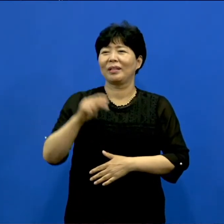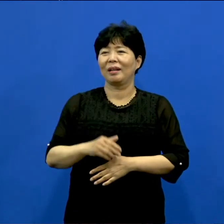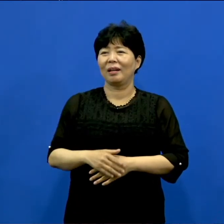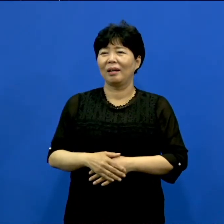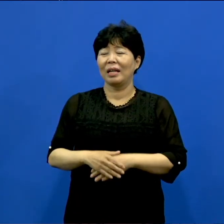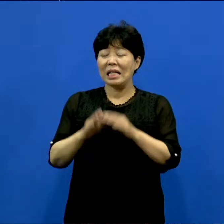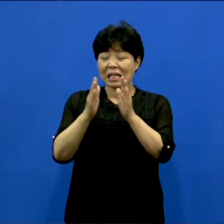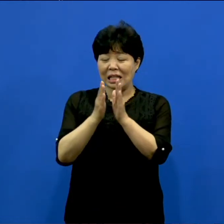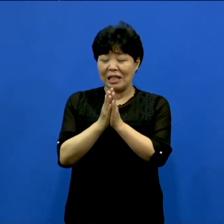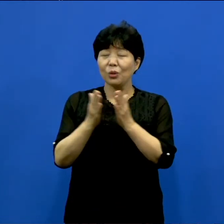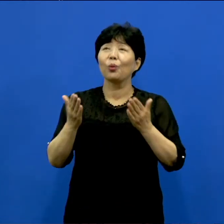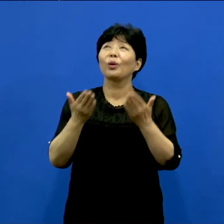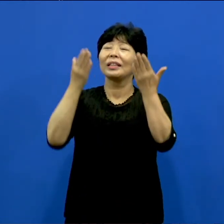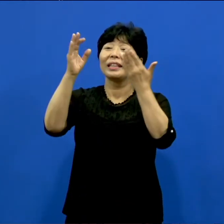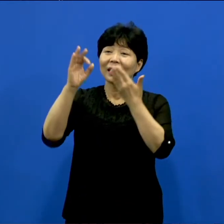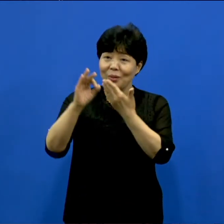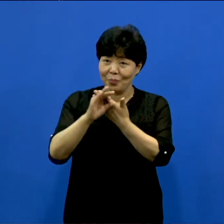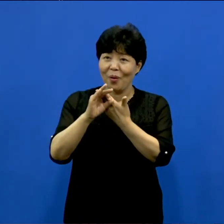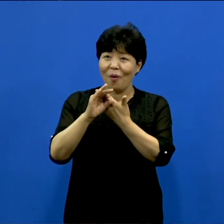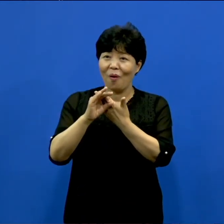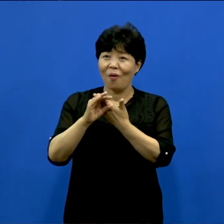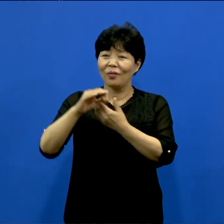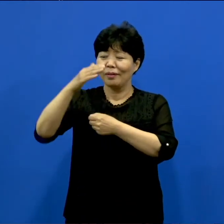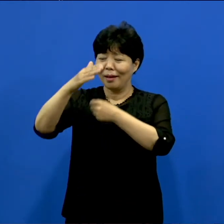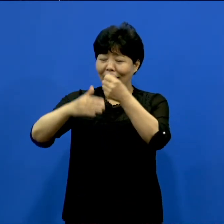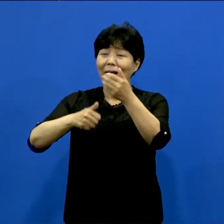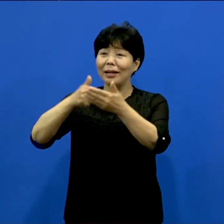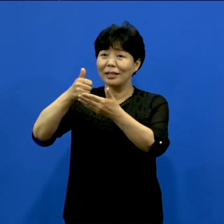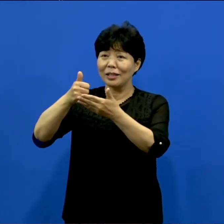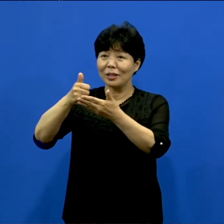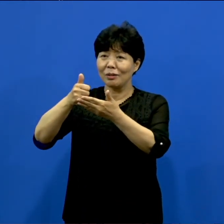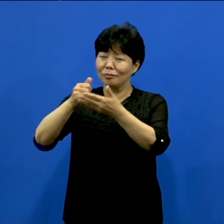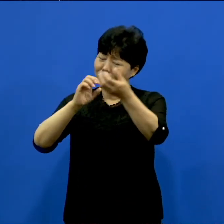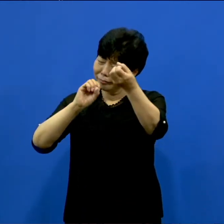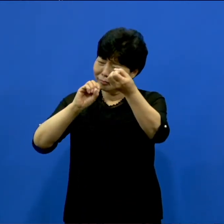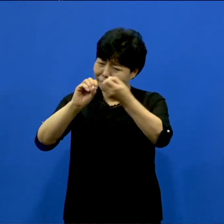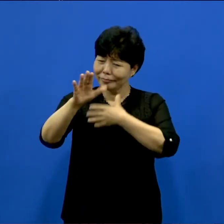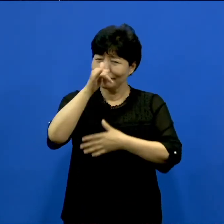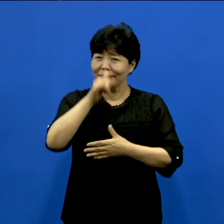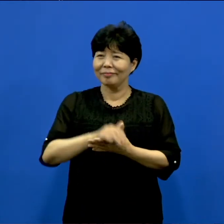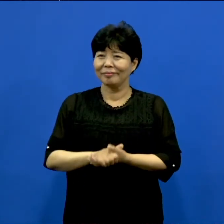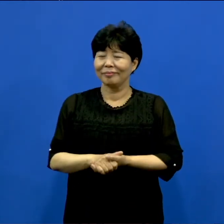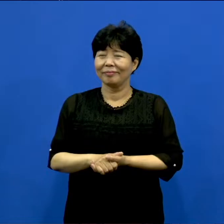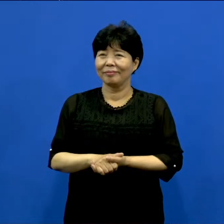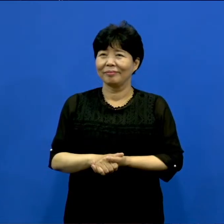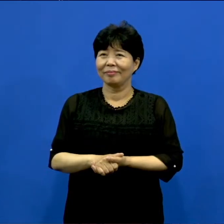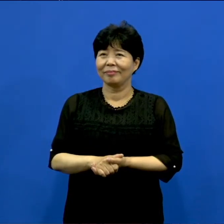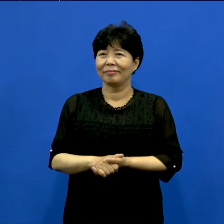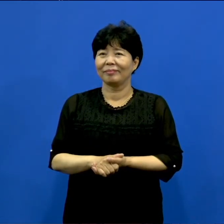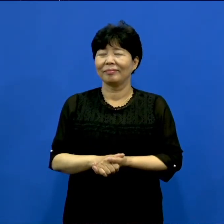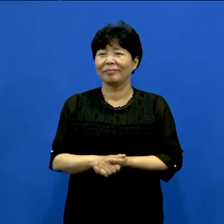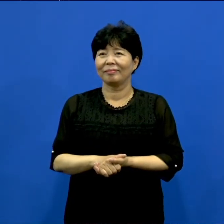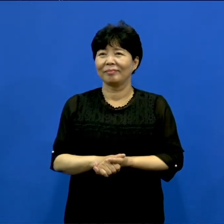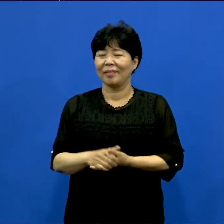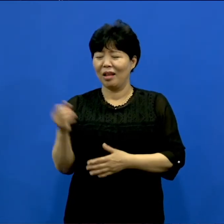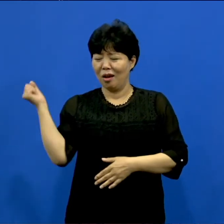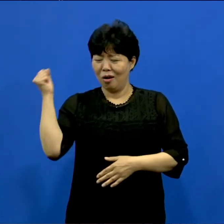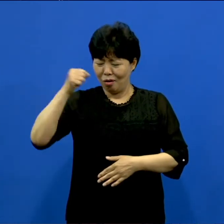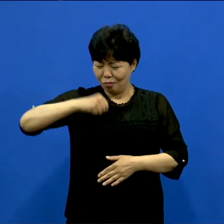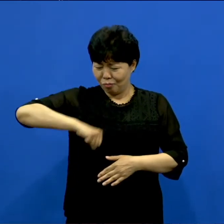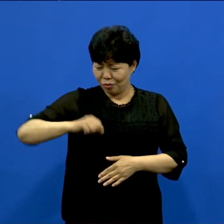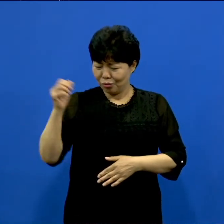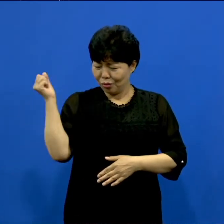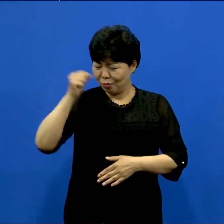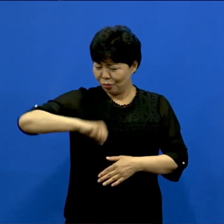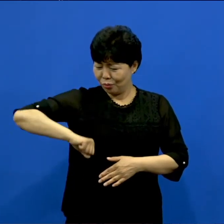그런 마음은 선한 마음이기 때문에 하나님 알려주세요. 숨어있는 불순종의 어떤 것들을 다 끊어내는,